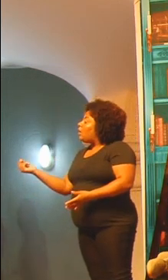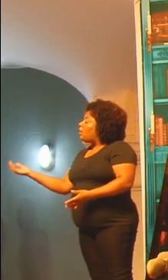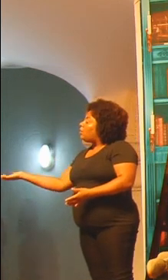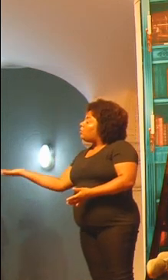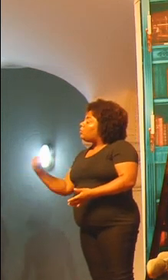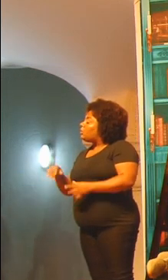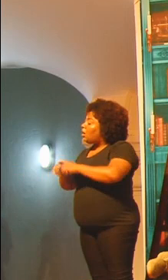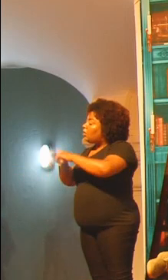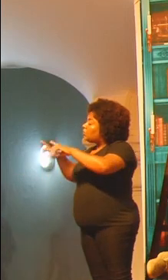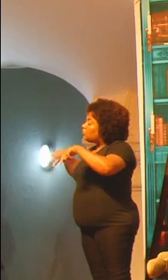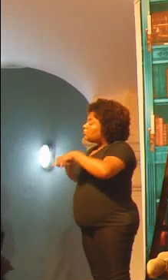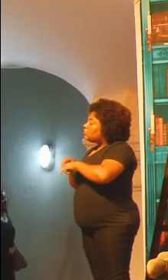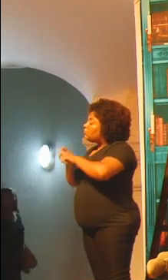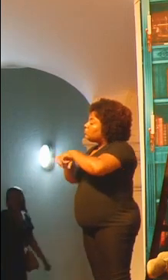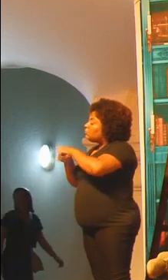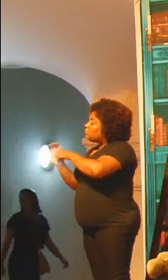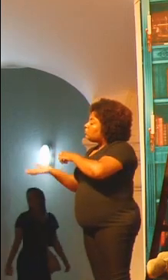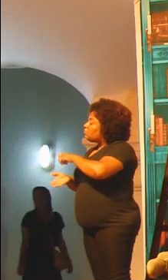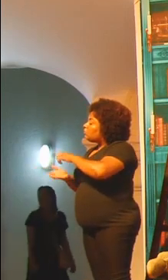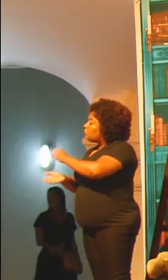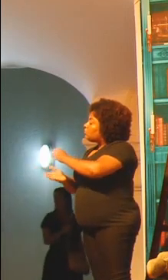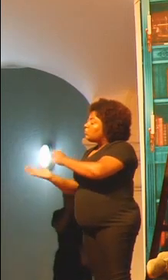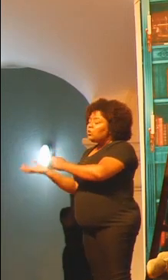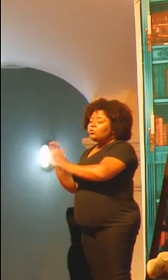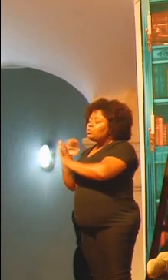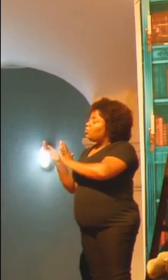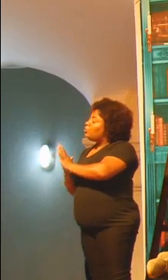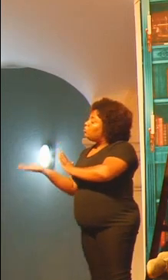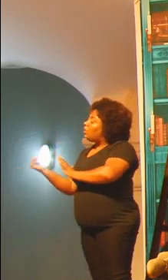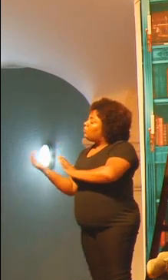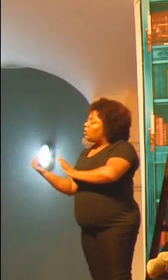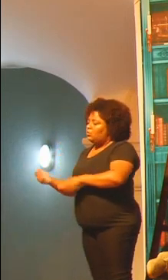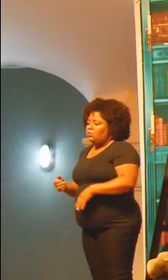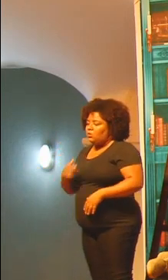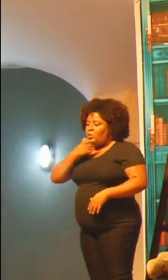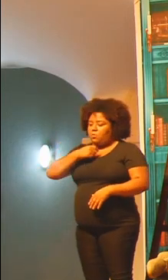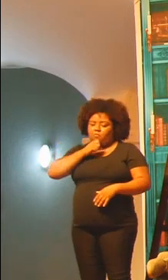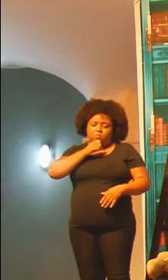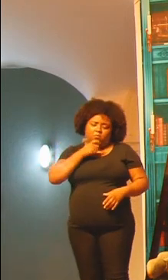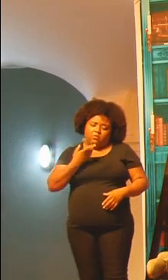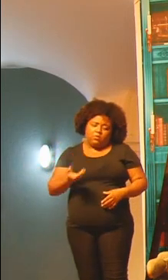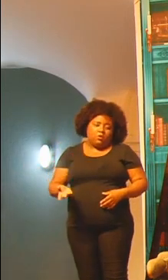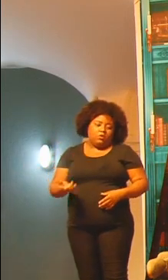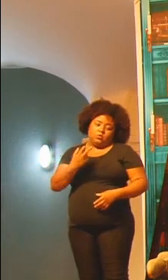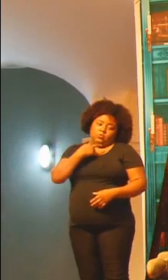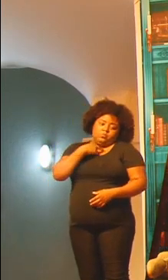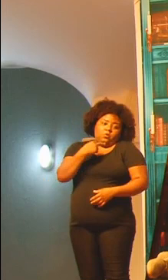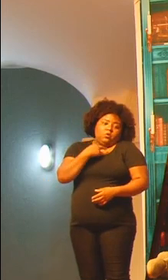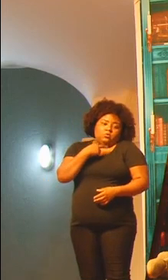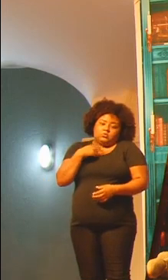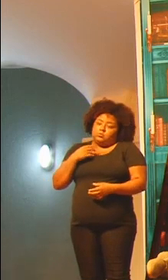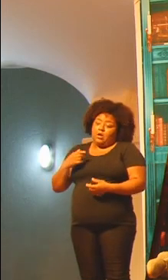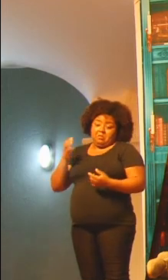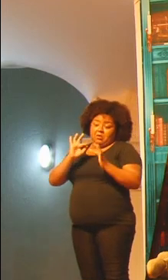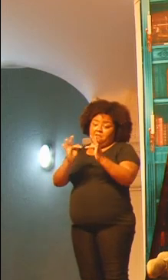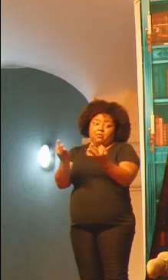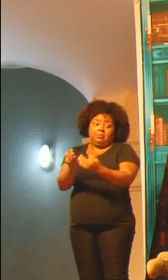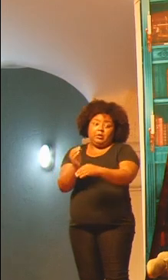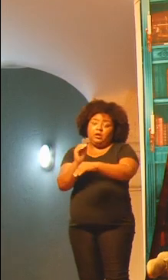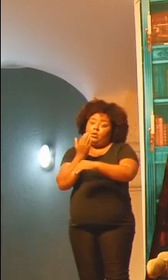para vocês tudo do que eu produzi, porque a família toda aqui depende disso para